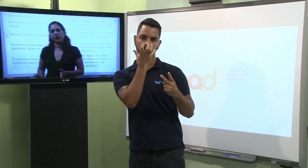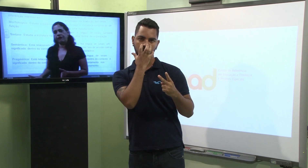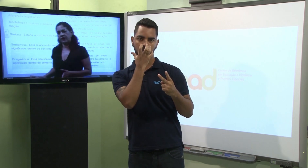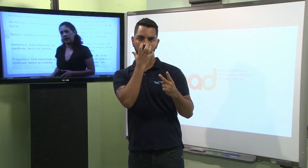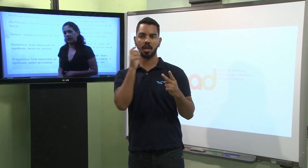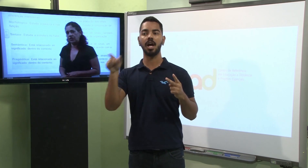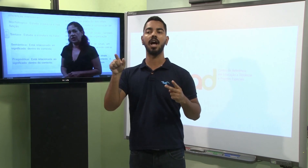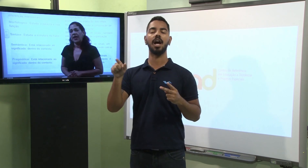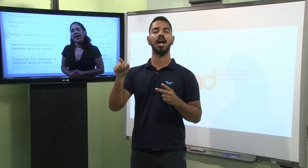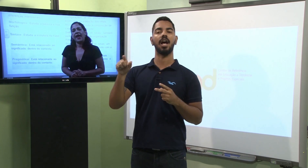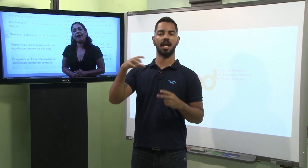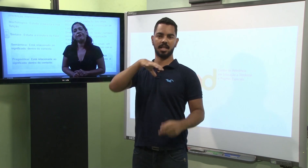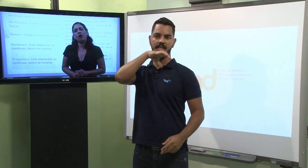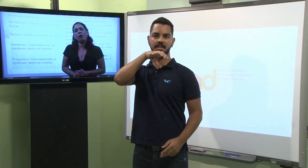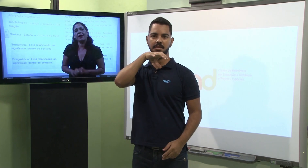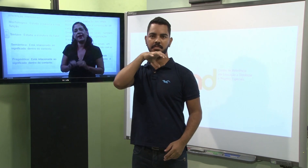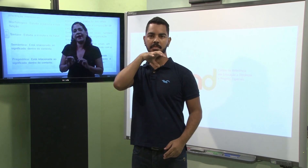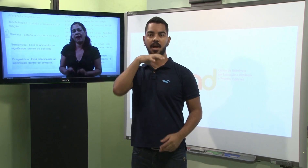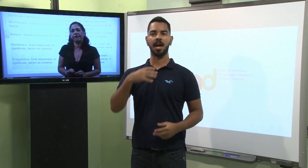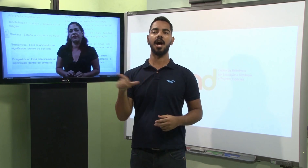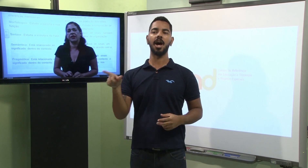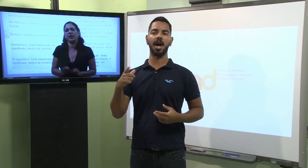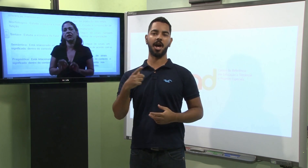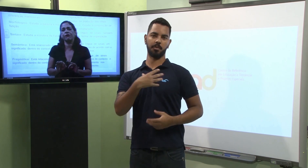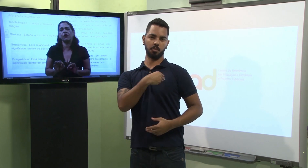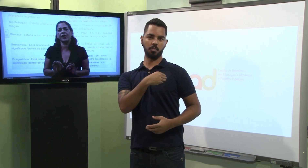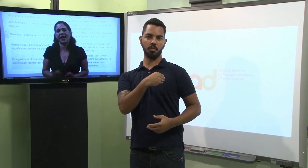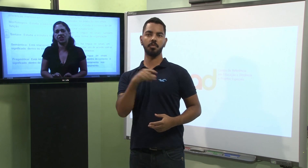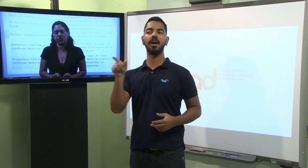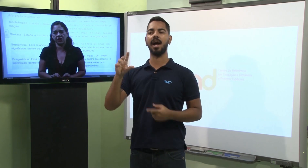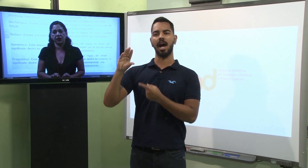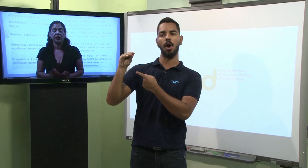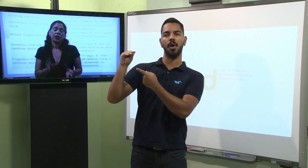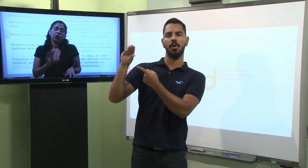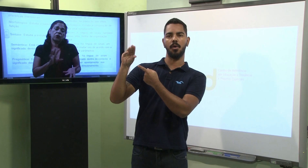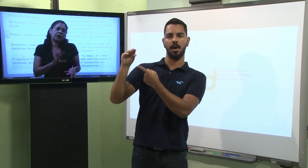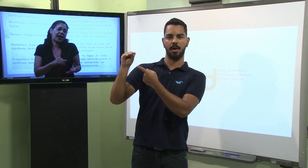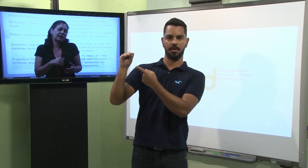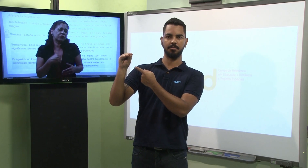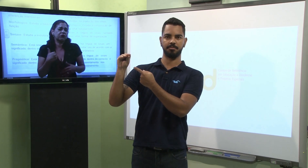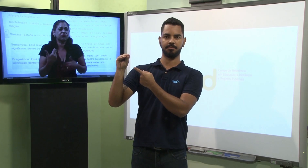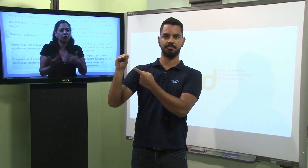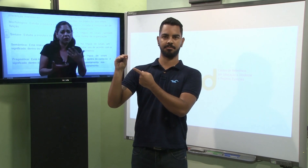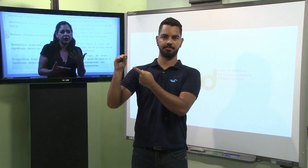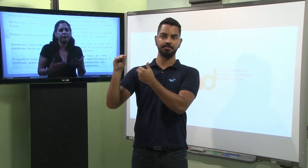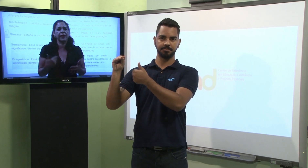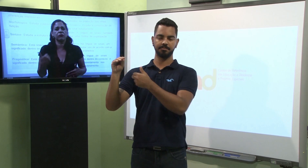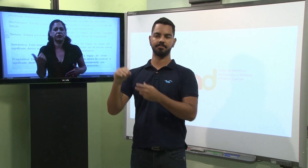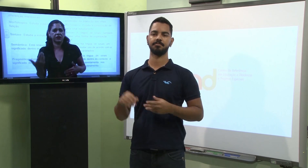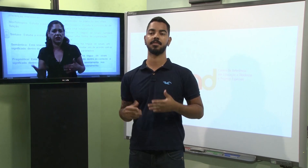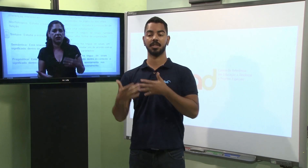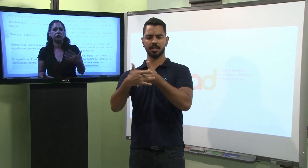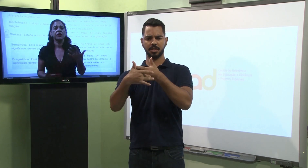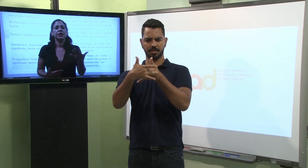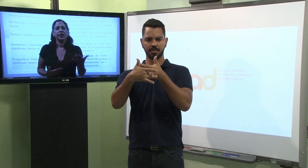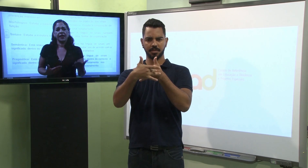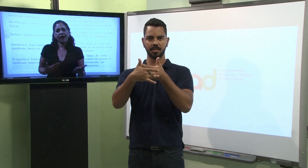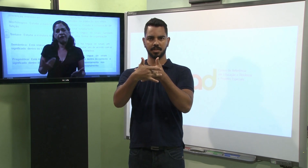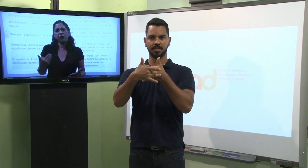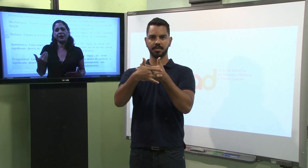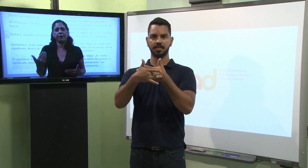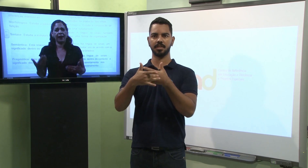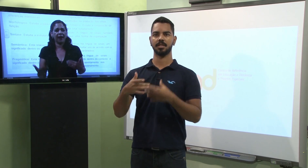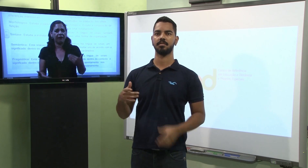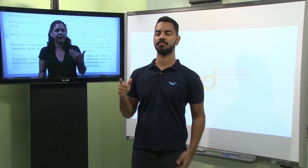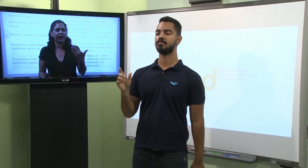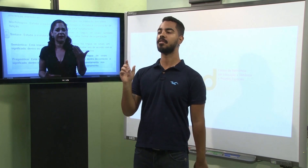o significante é a forma gráfica e fonética, no caso, o som também do signo, que